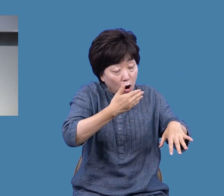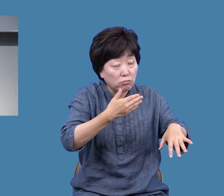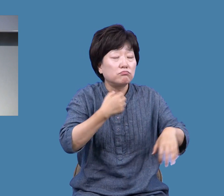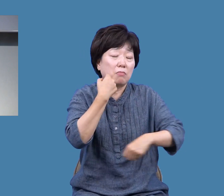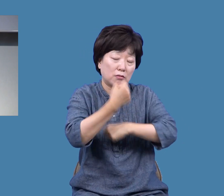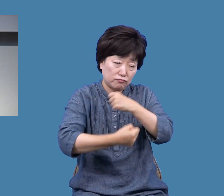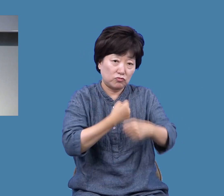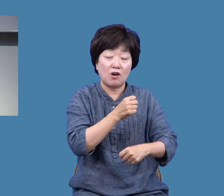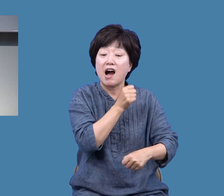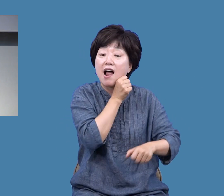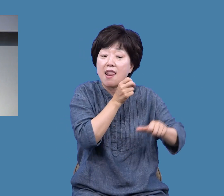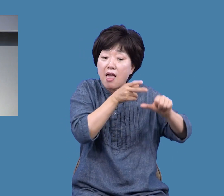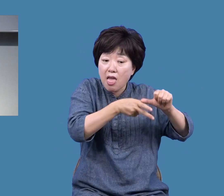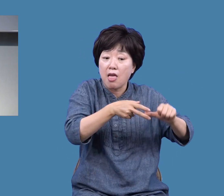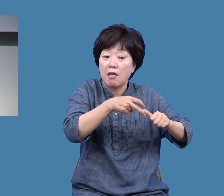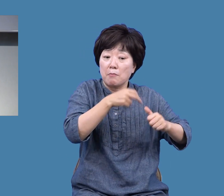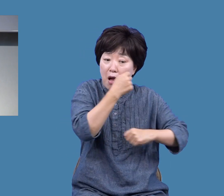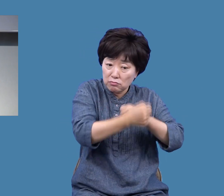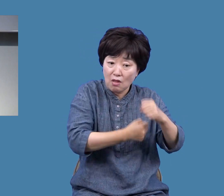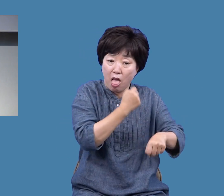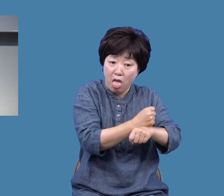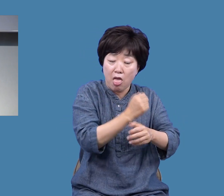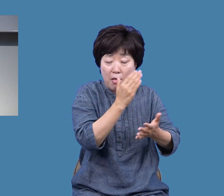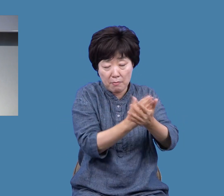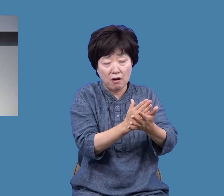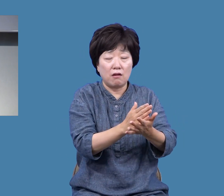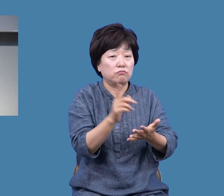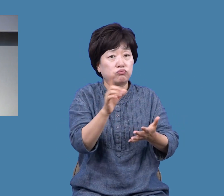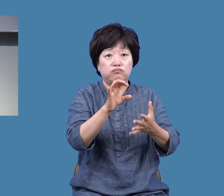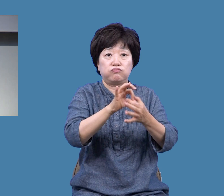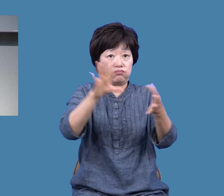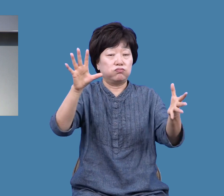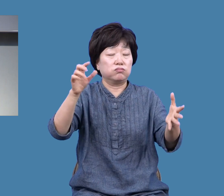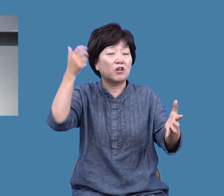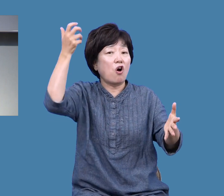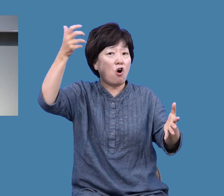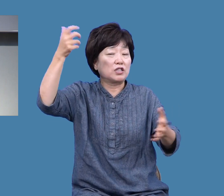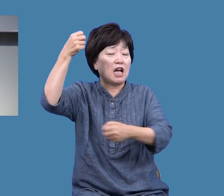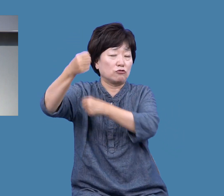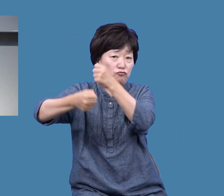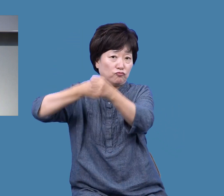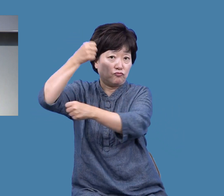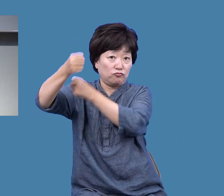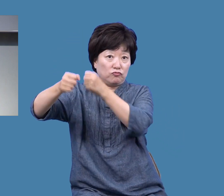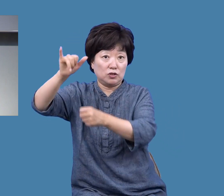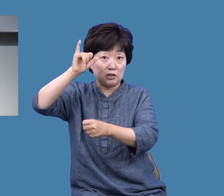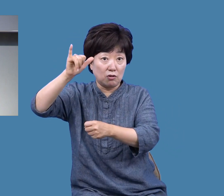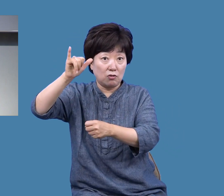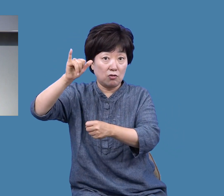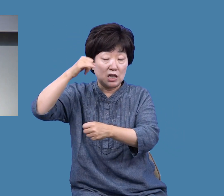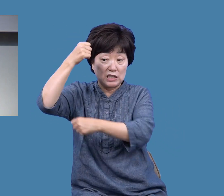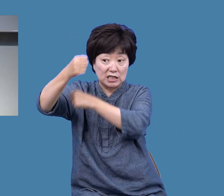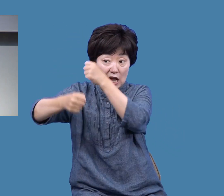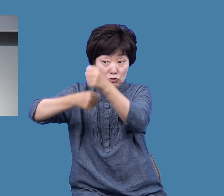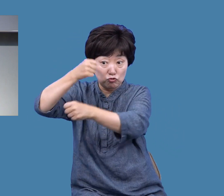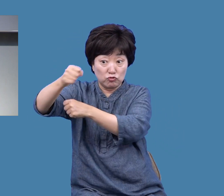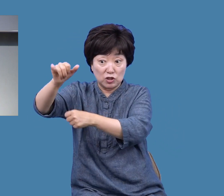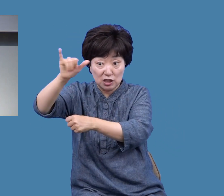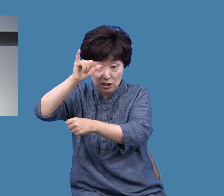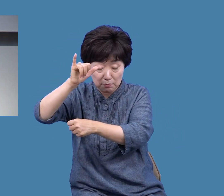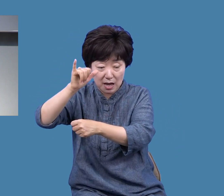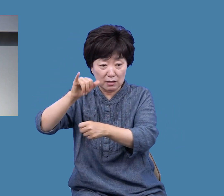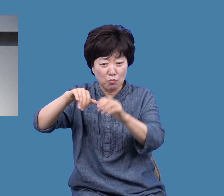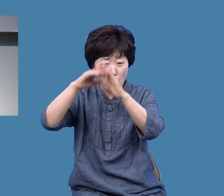괜찮다면 자유가 있다 그랬어요. 할례 받지 않는다고 저주받는 것도 아니다. 그러나 그 자유라고 해서 모든 것이 유익한 것은